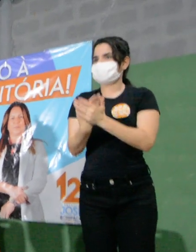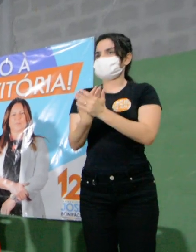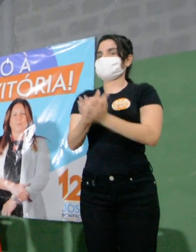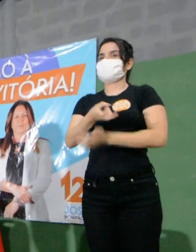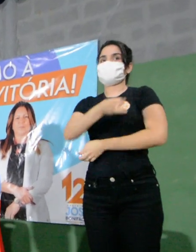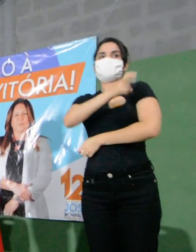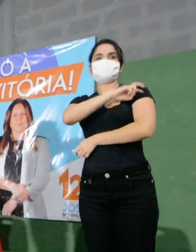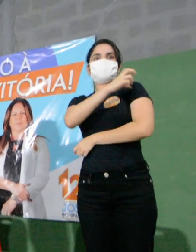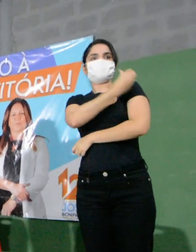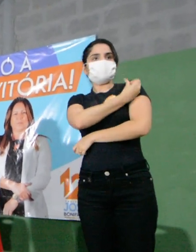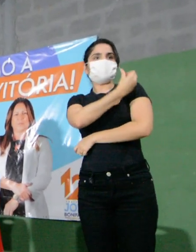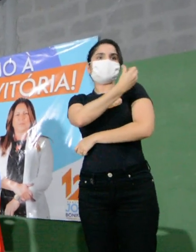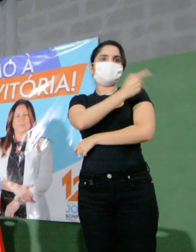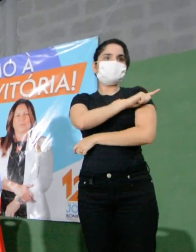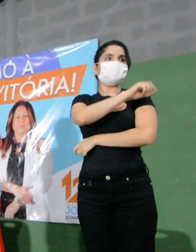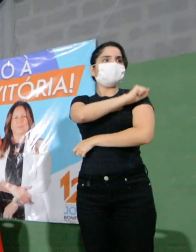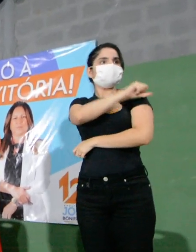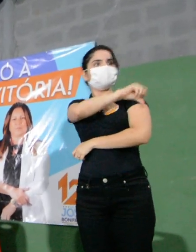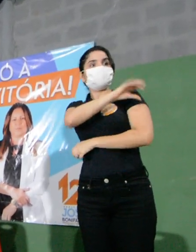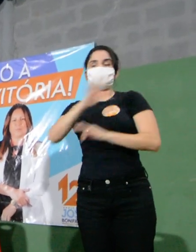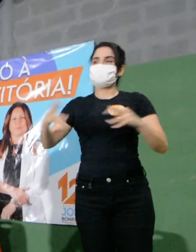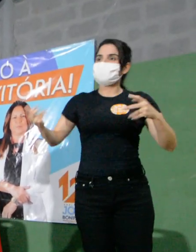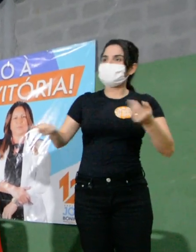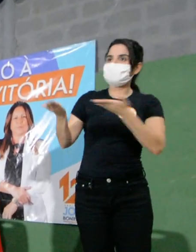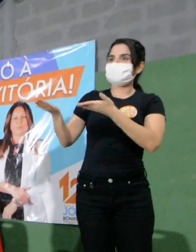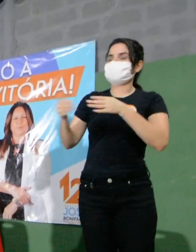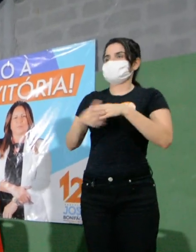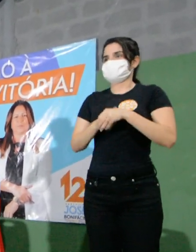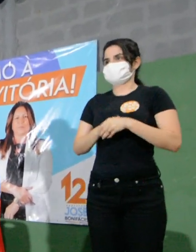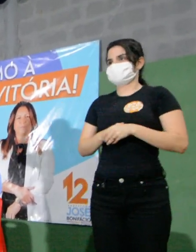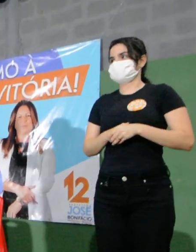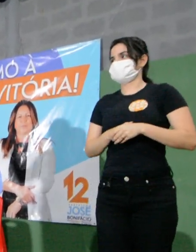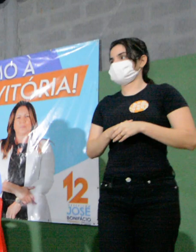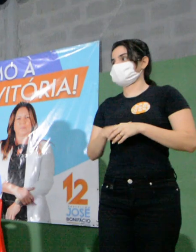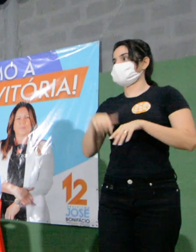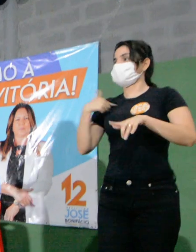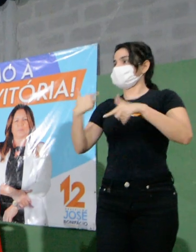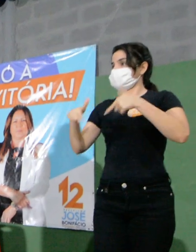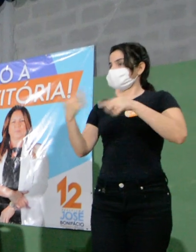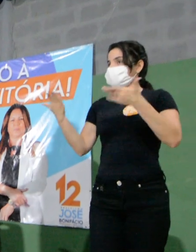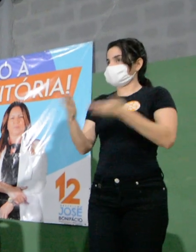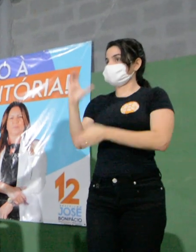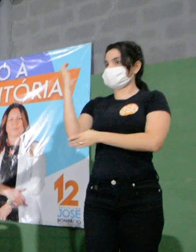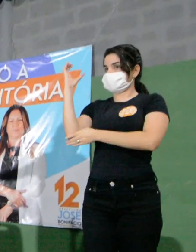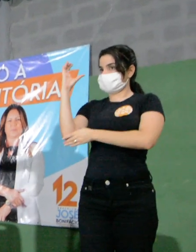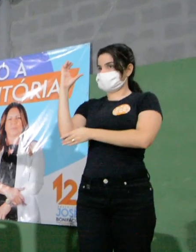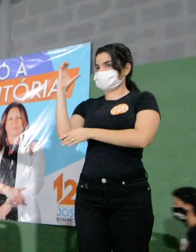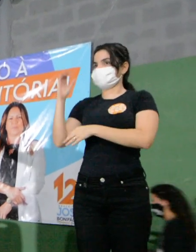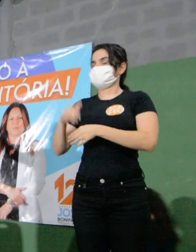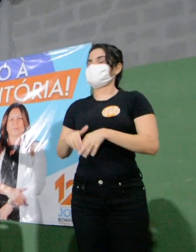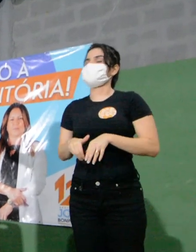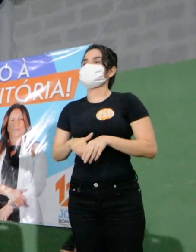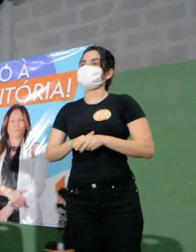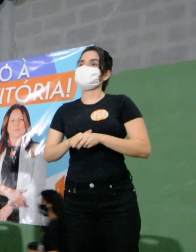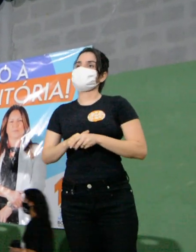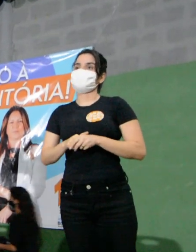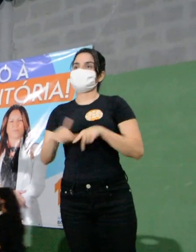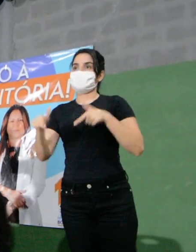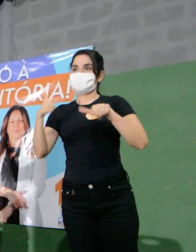segundo grau, porque não tinha aqui. E eu trabalho agora lá em Niterói.